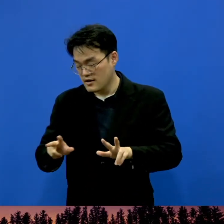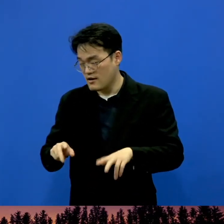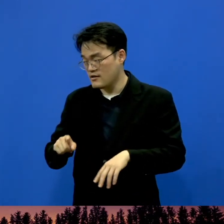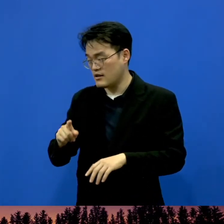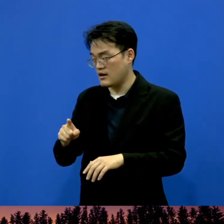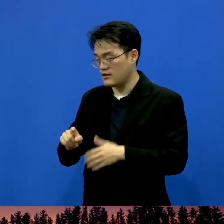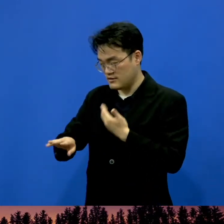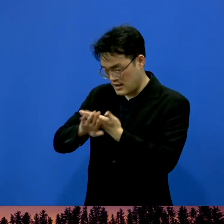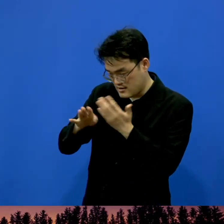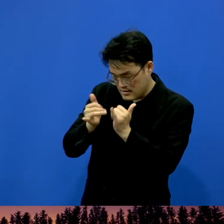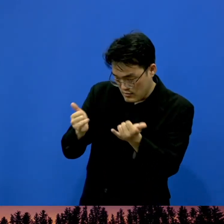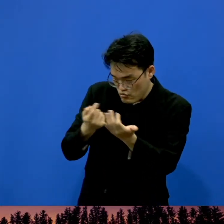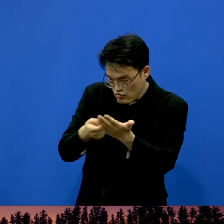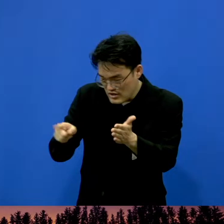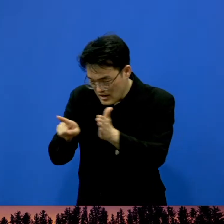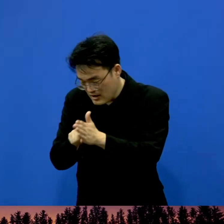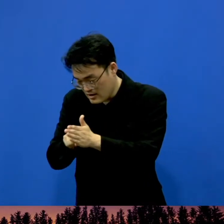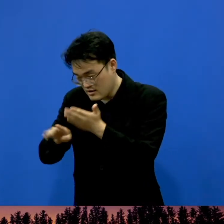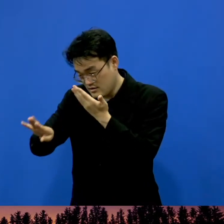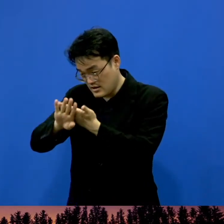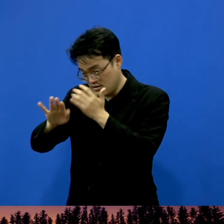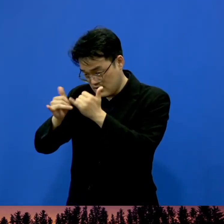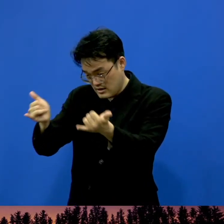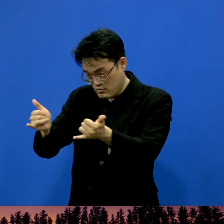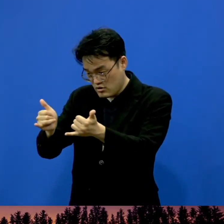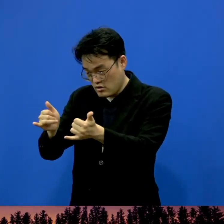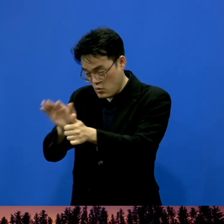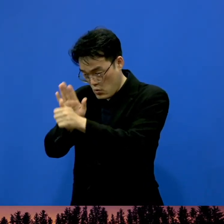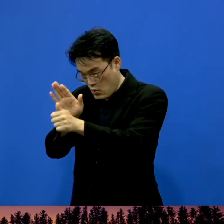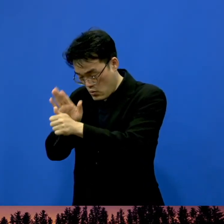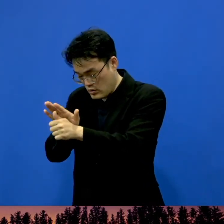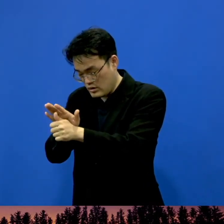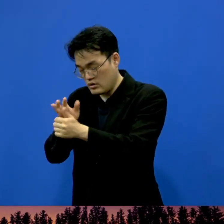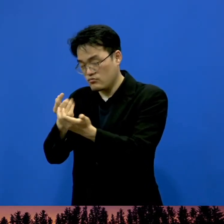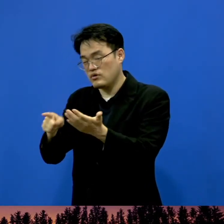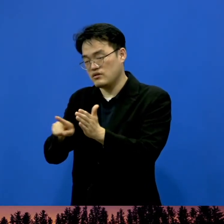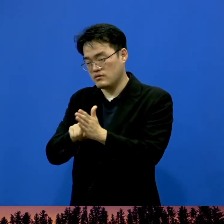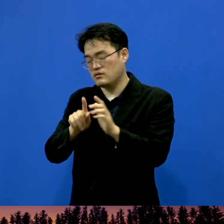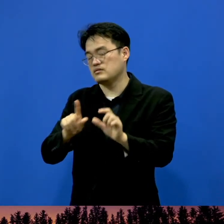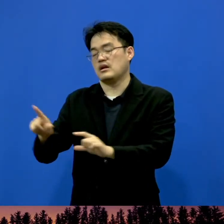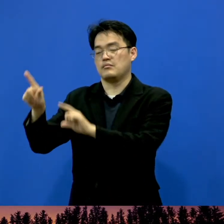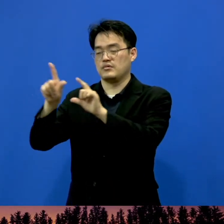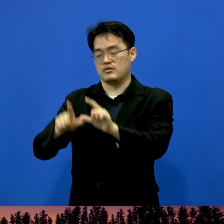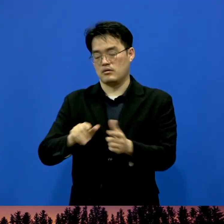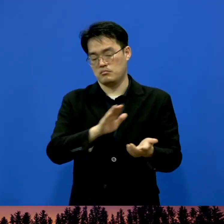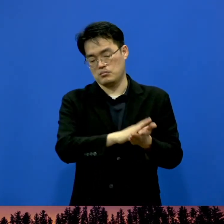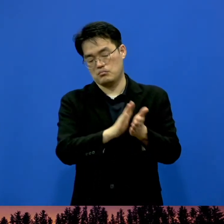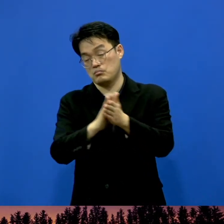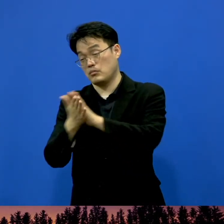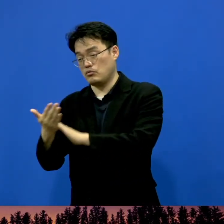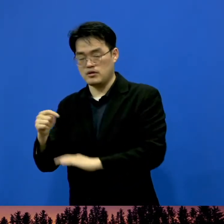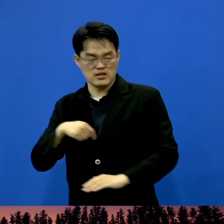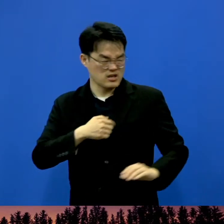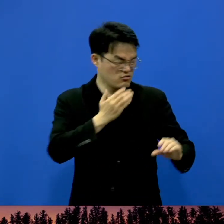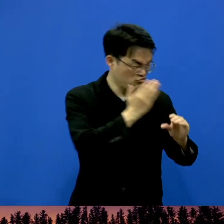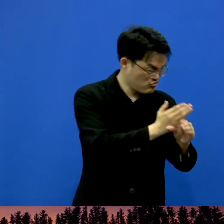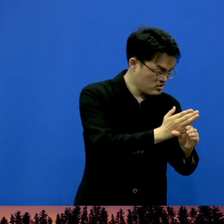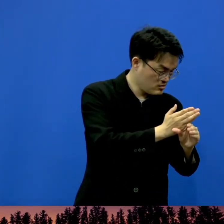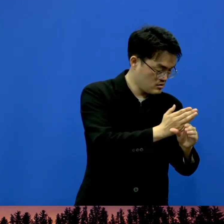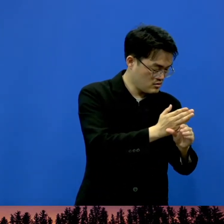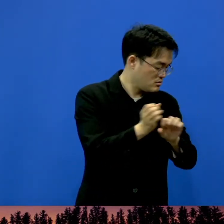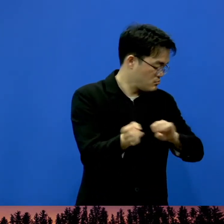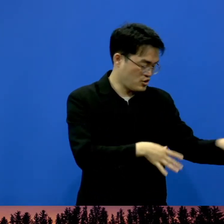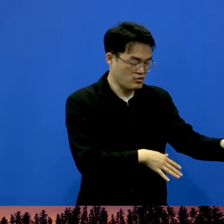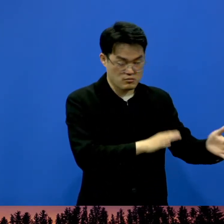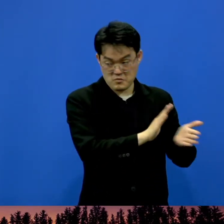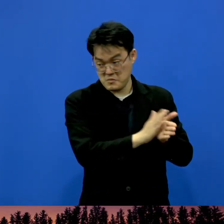점점 그 쪽으로 수평적 이동을 하잖아요. 이기적 삶에서 이타적 삶으로 계속 옮겨가는 거예요.